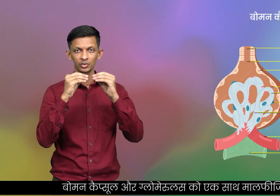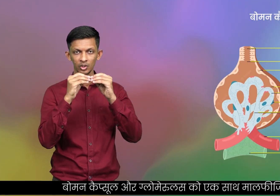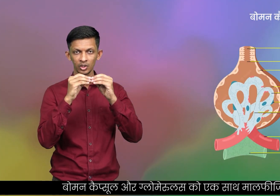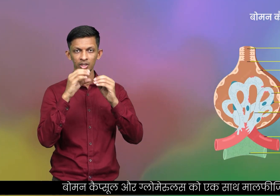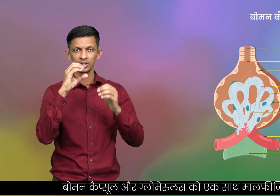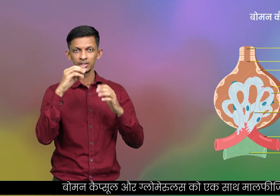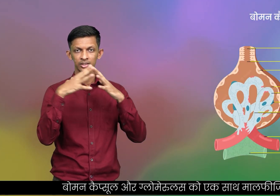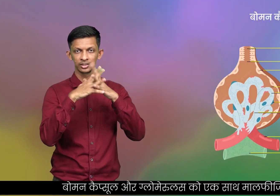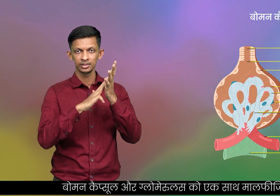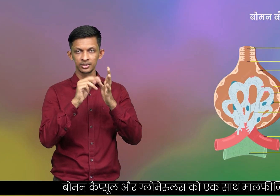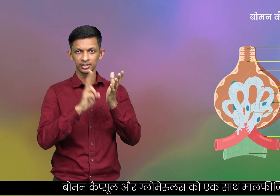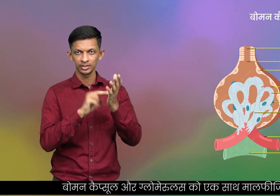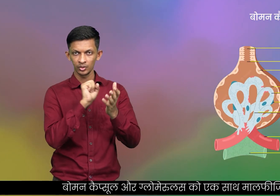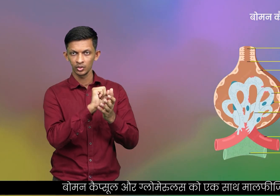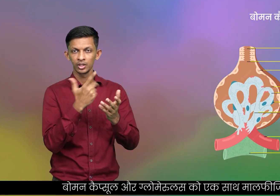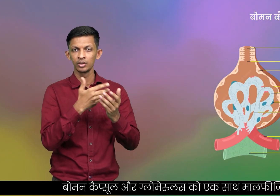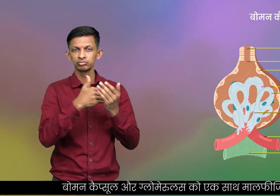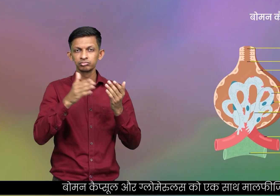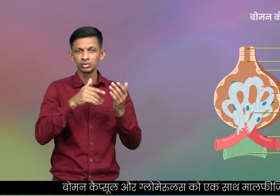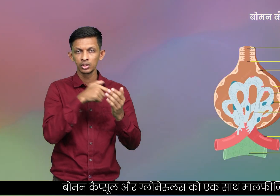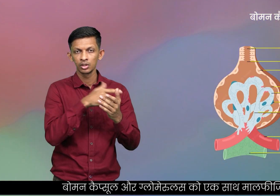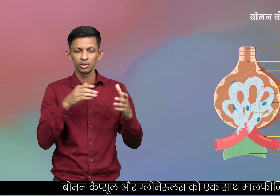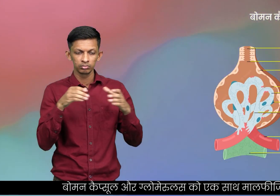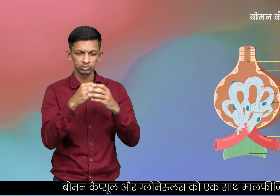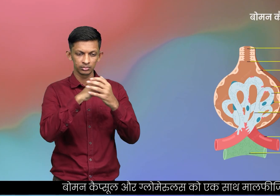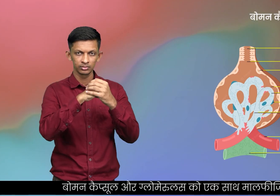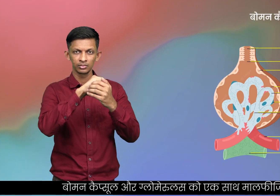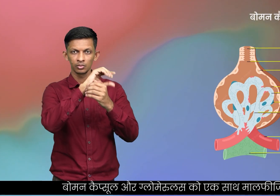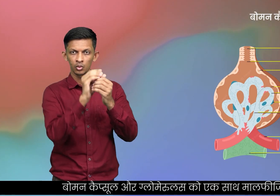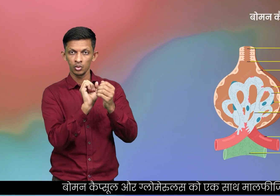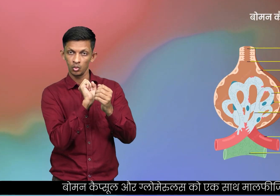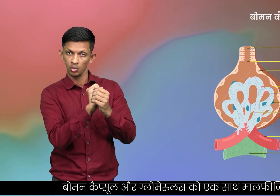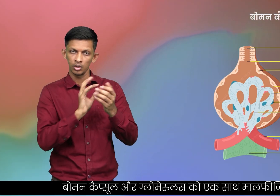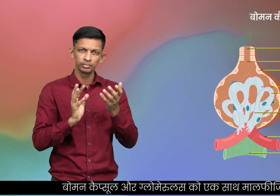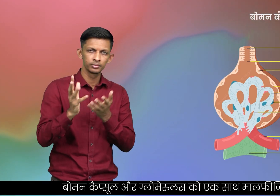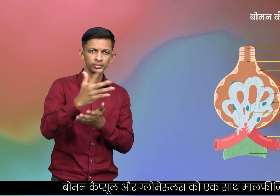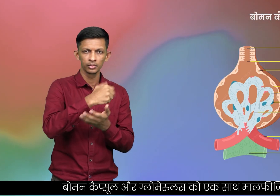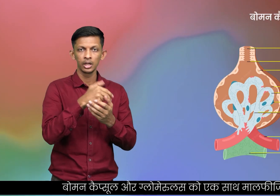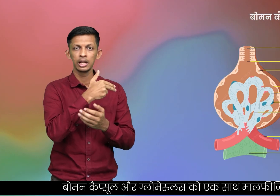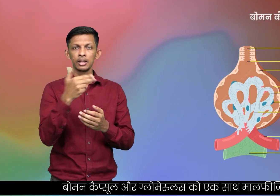बोमन कैप्सूल और ग्लोमेरुलस को एक साथ मैलिफाइगन कैप्सूल